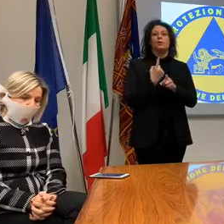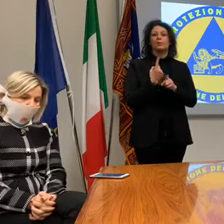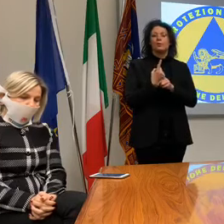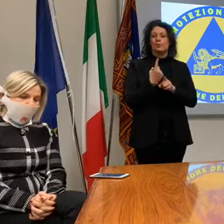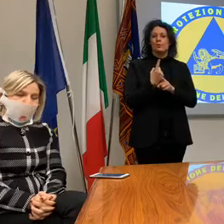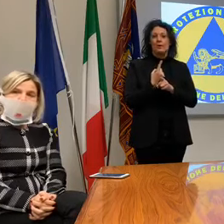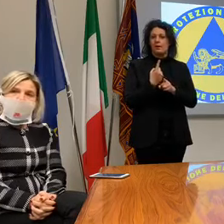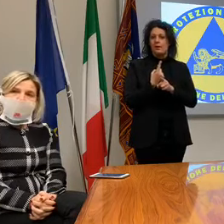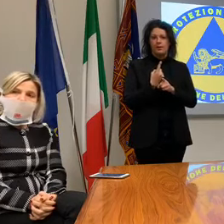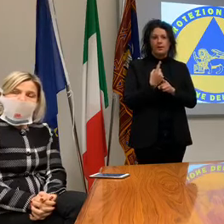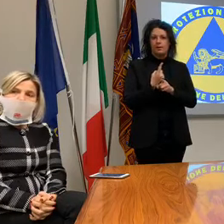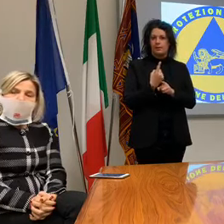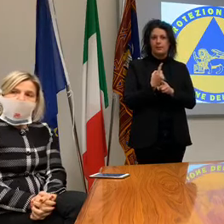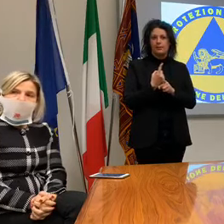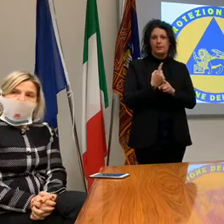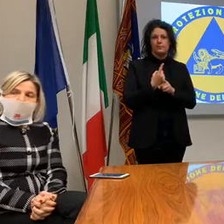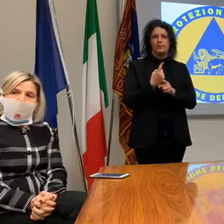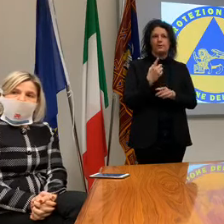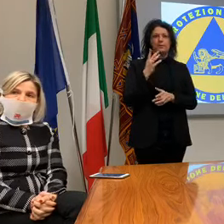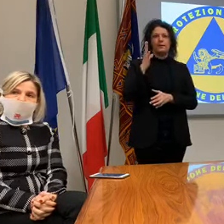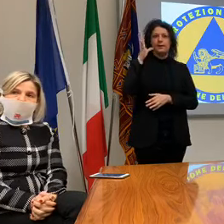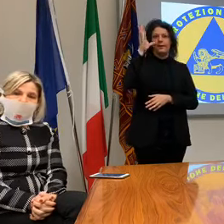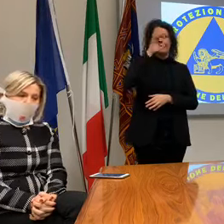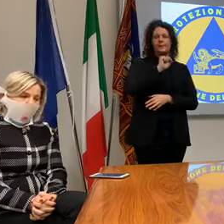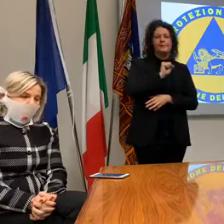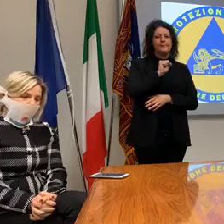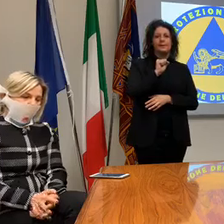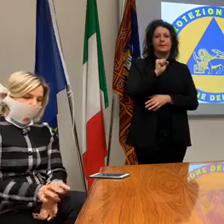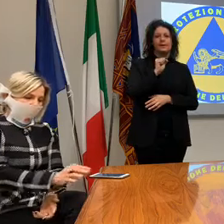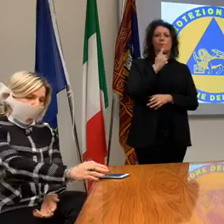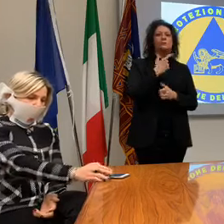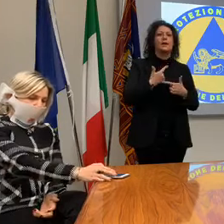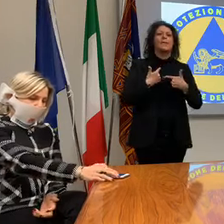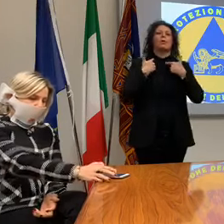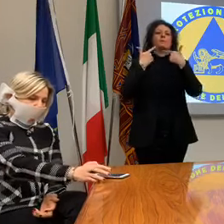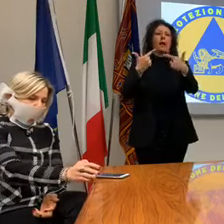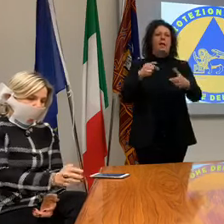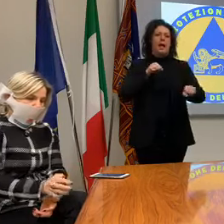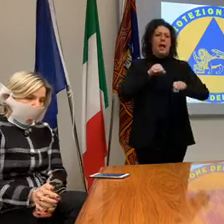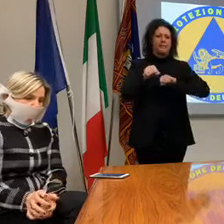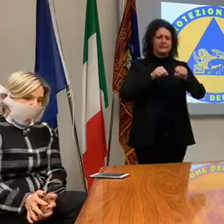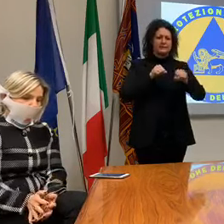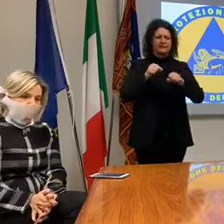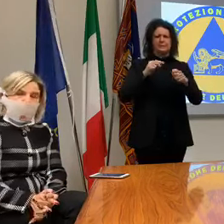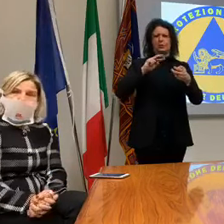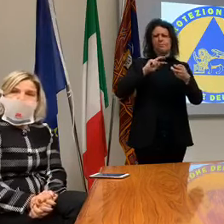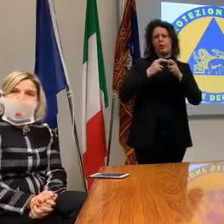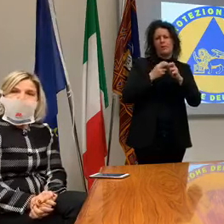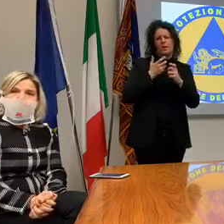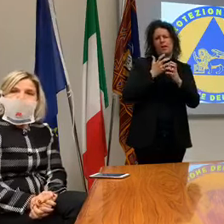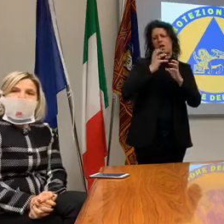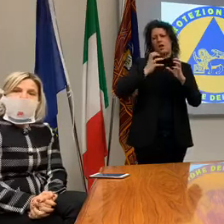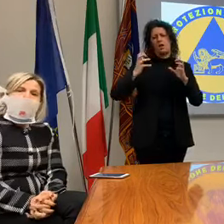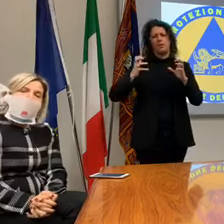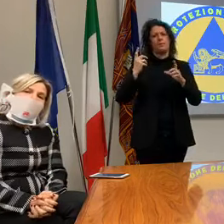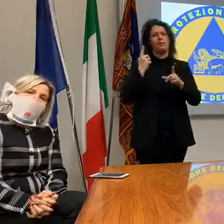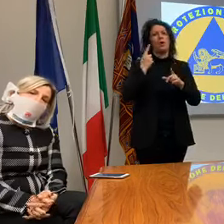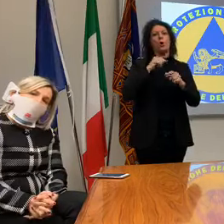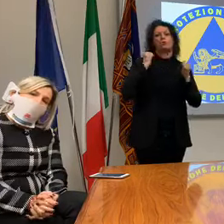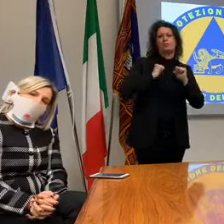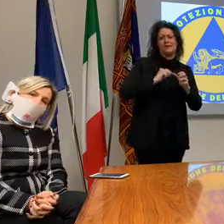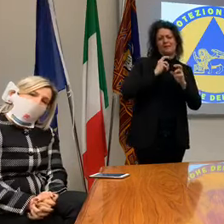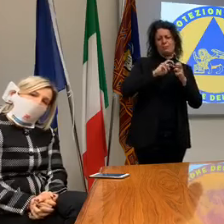intrecciare la vita con 3.000 fardelli agli amministratori e ai cittadini. Grazie, governatore. Ecco, Presidente, scusa,